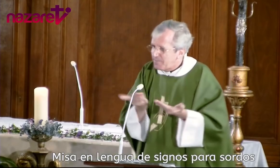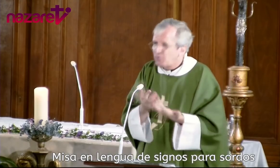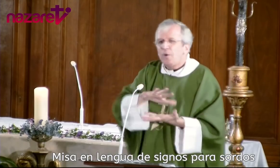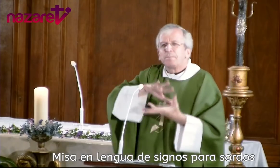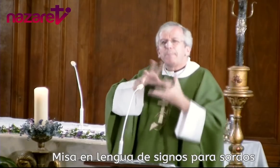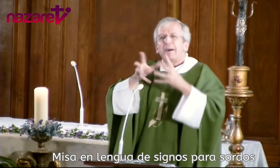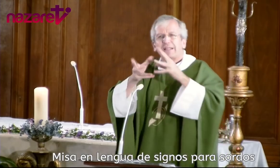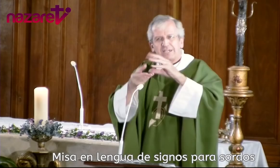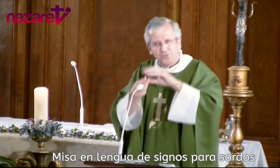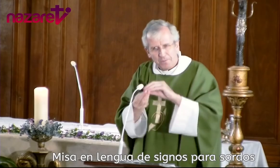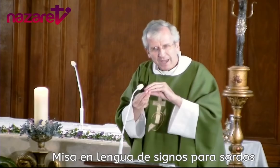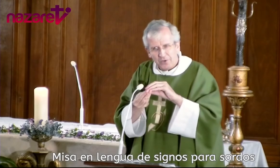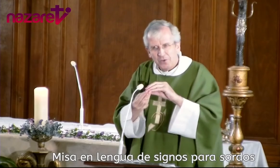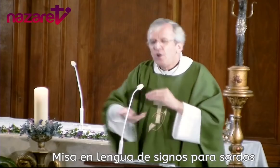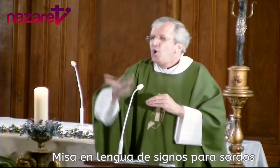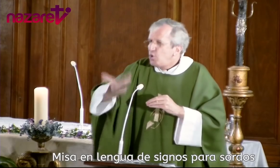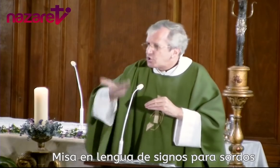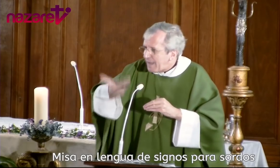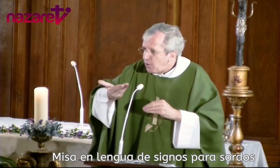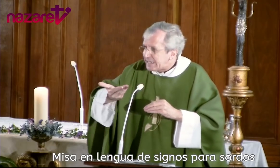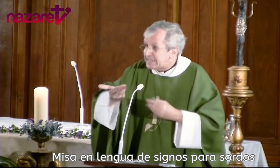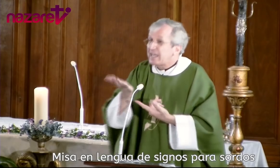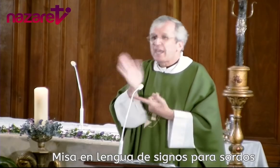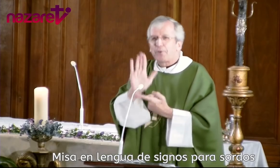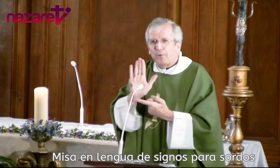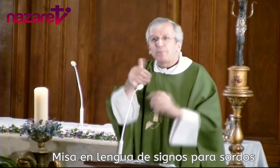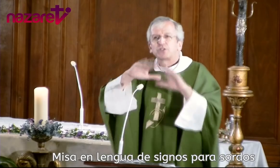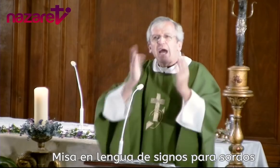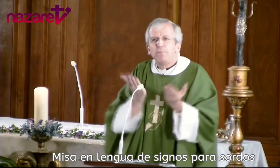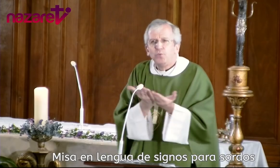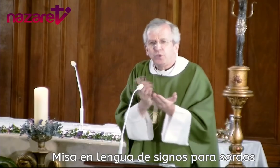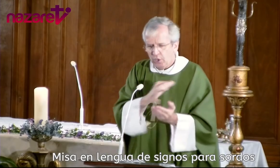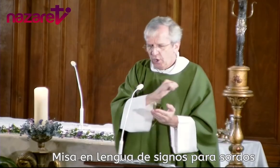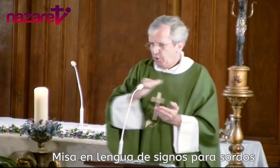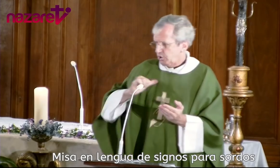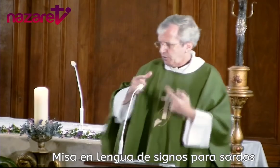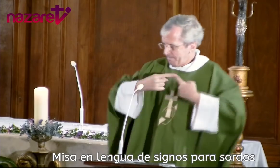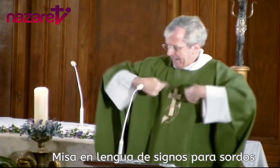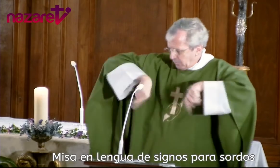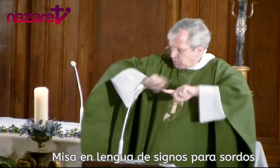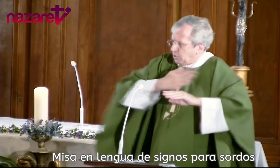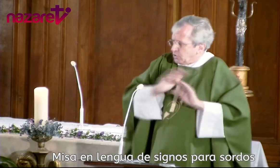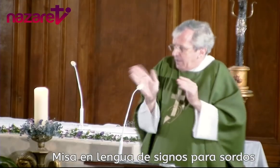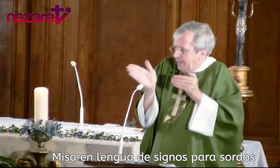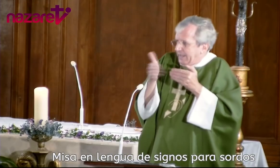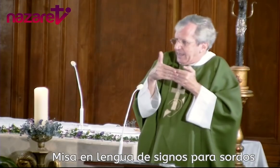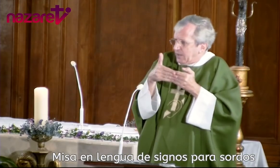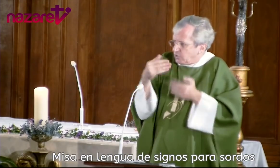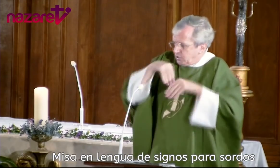mundo para transformarlo. Los valores que proponemos al mundo no son para nosotros quedárnoslos